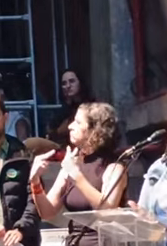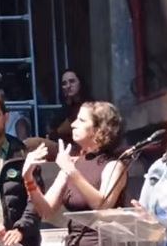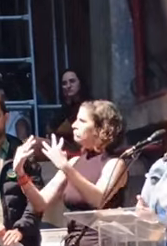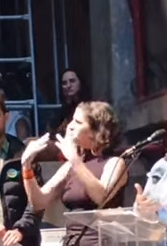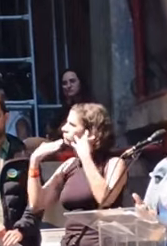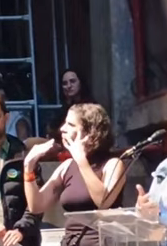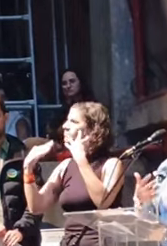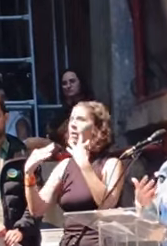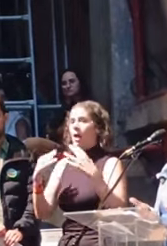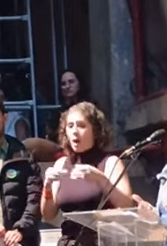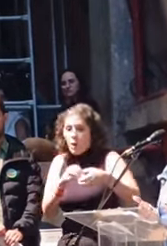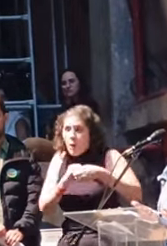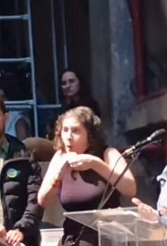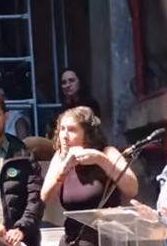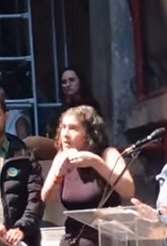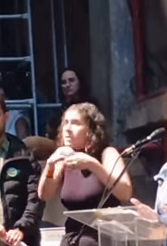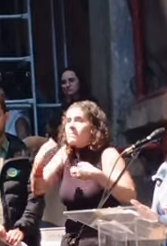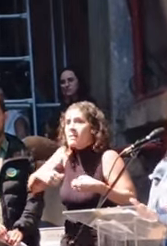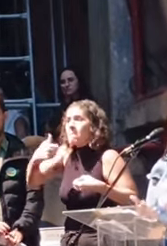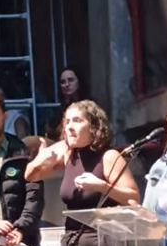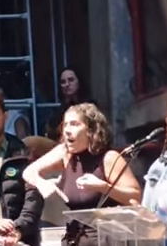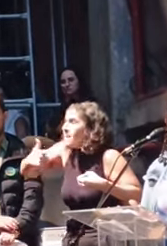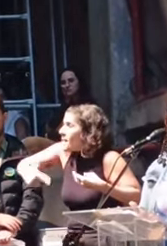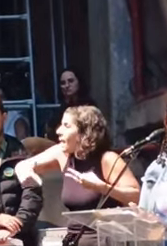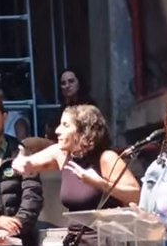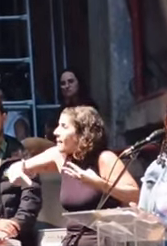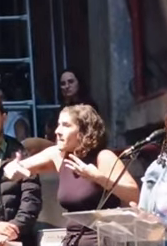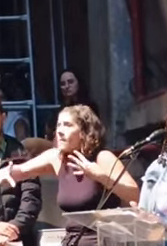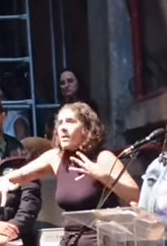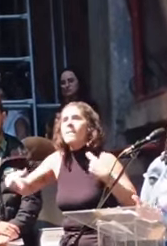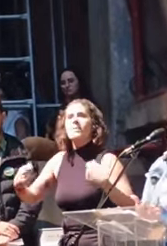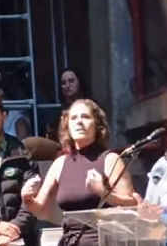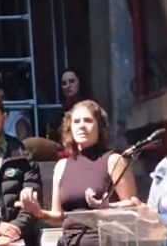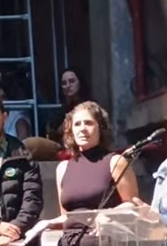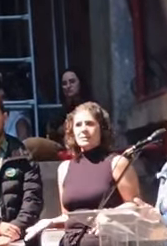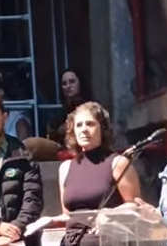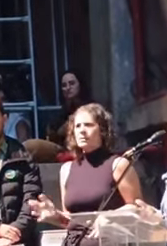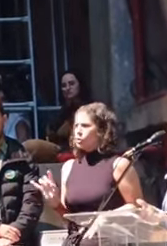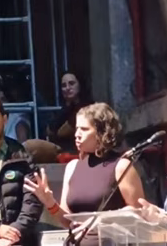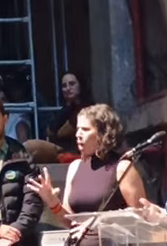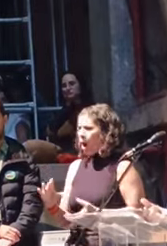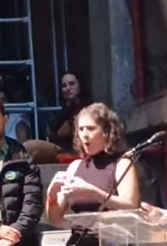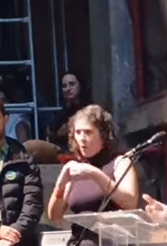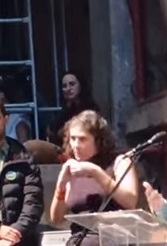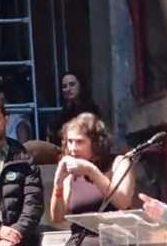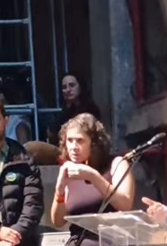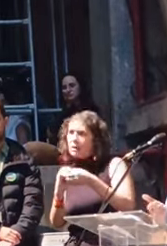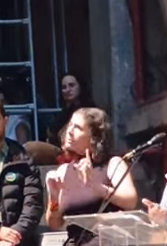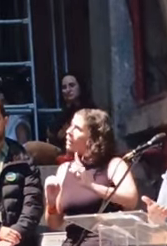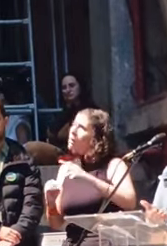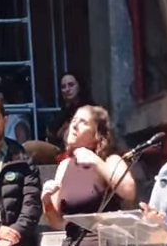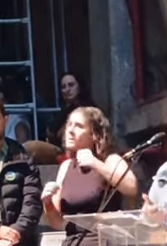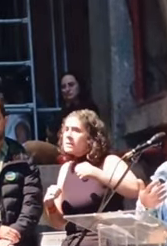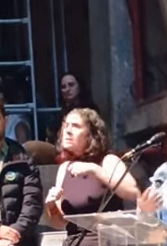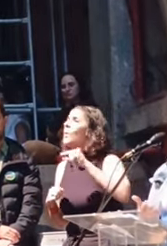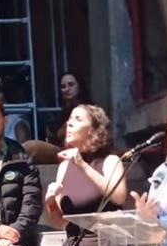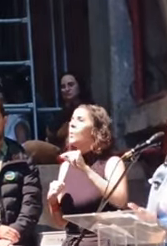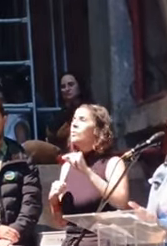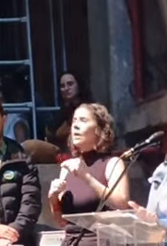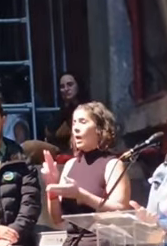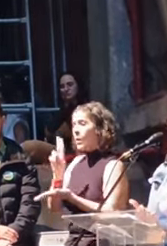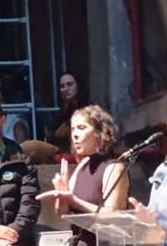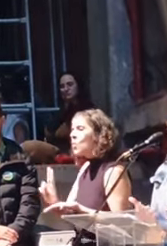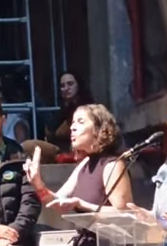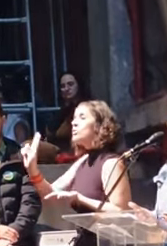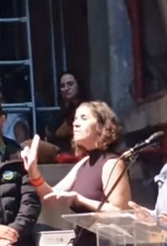cooperativas, precisamos de mais cooperativas na cidade de São Paulo. Não só cooperativas, nós precisamos de